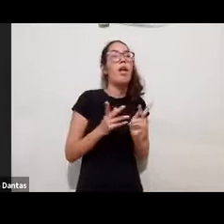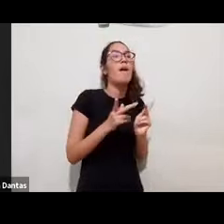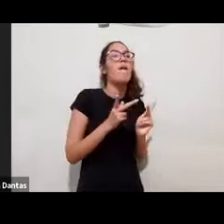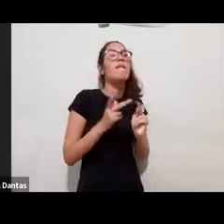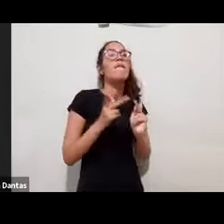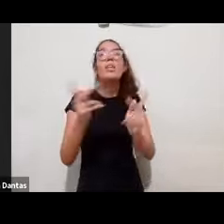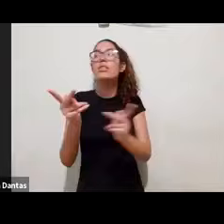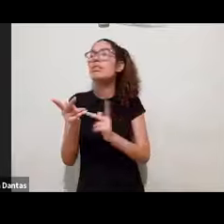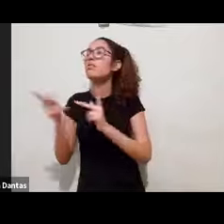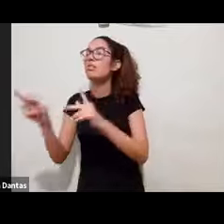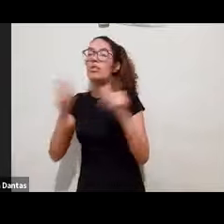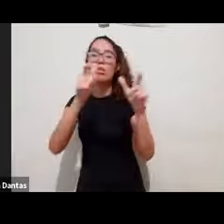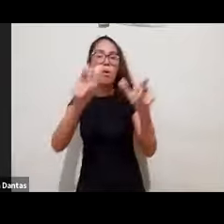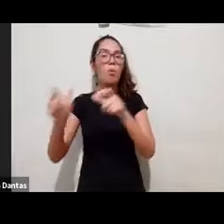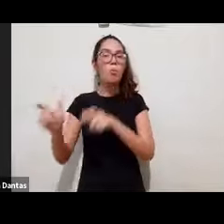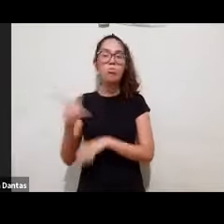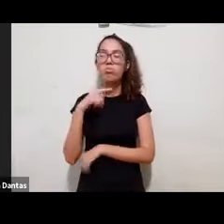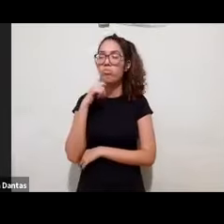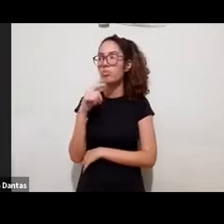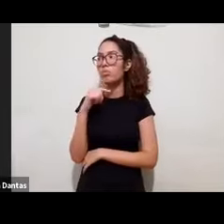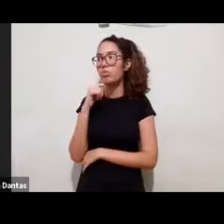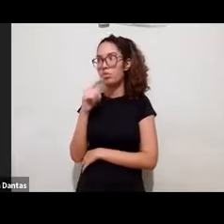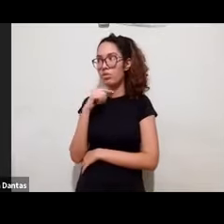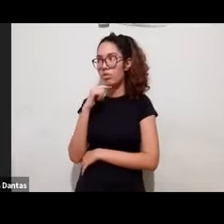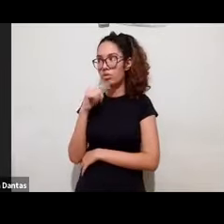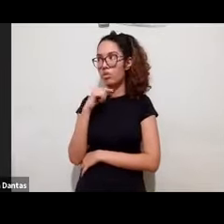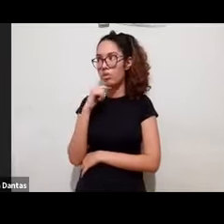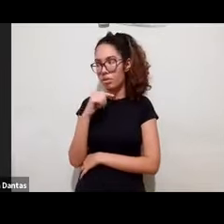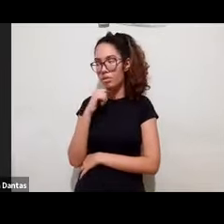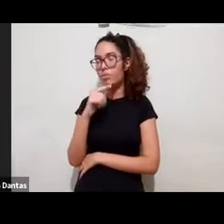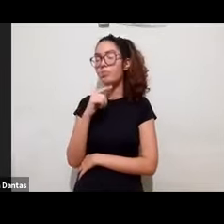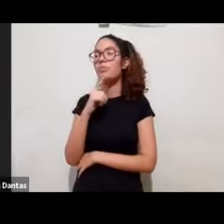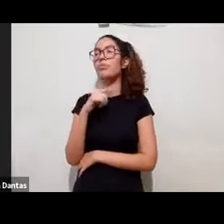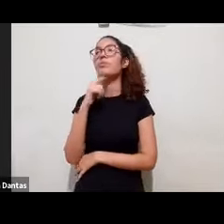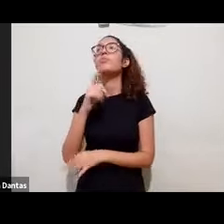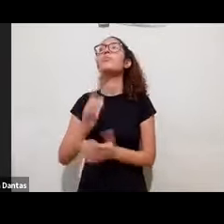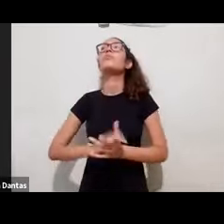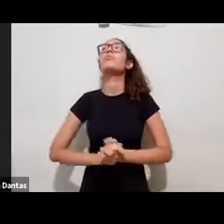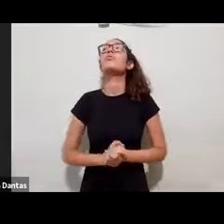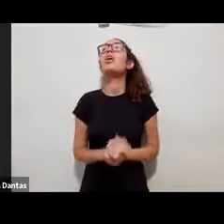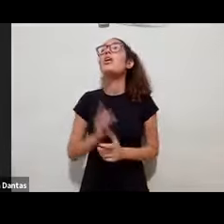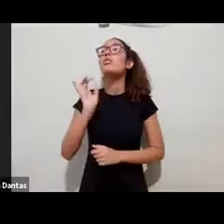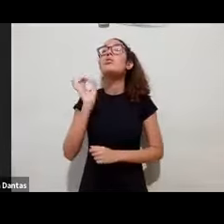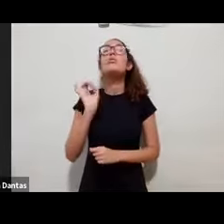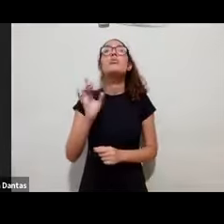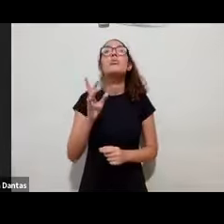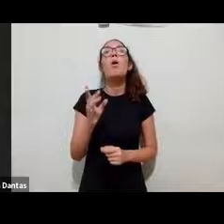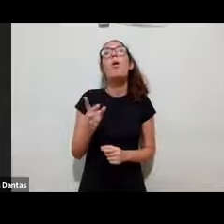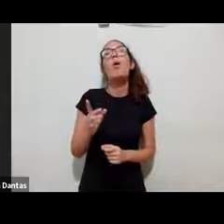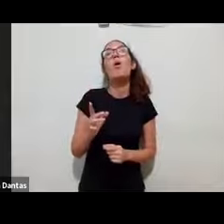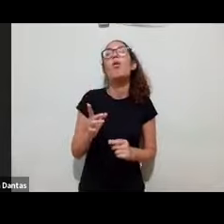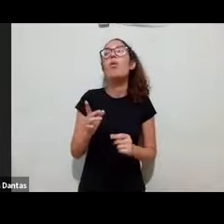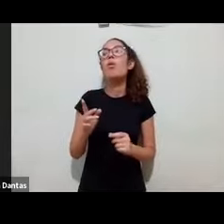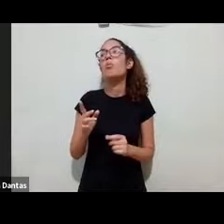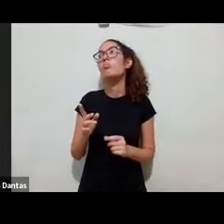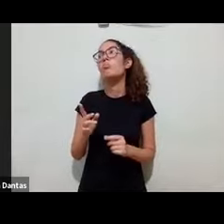né, insuficientes, pararam de acontecer e ficou havendo só mesmo um atendimento, principalmente o atendimento